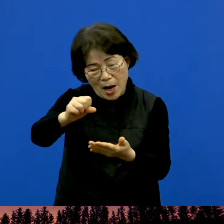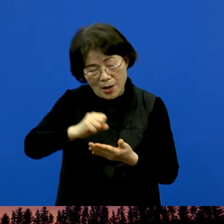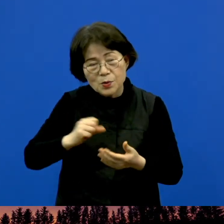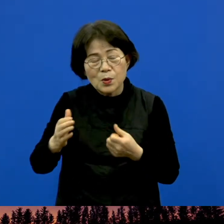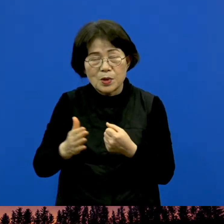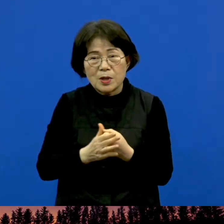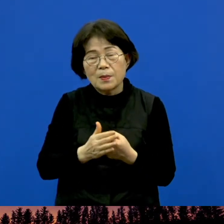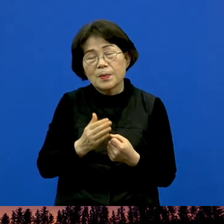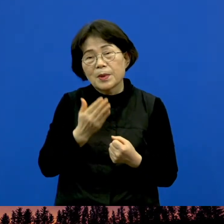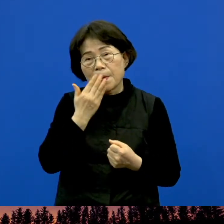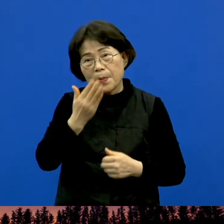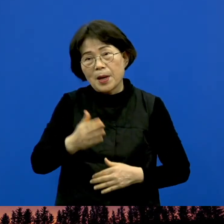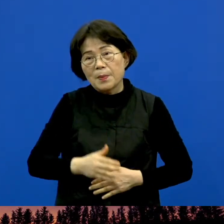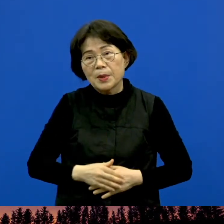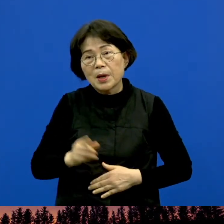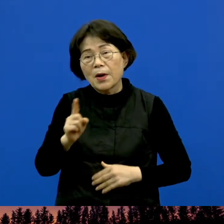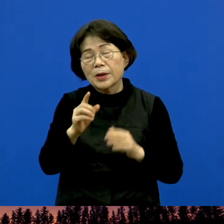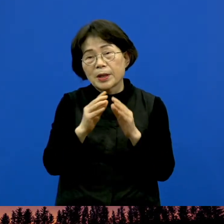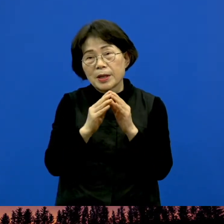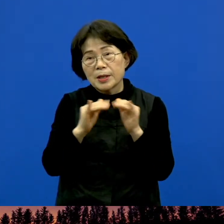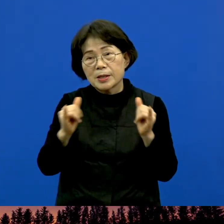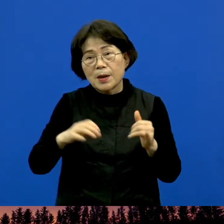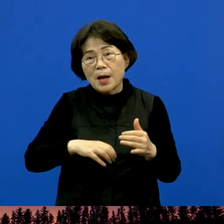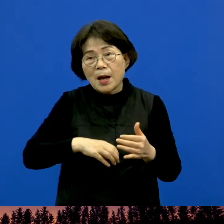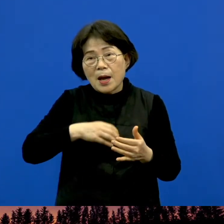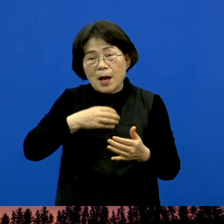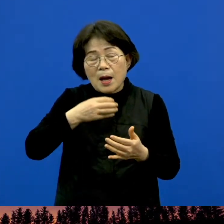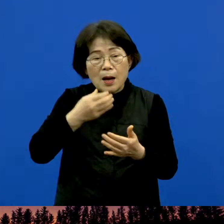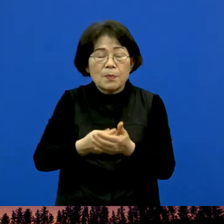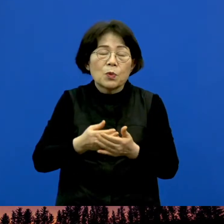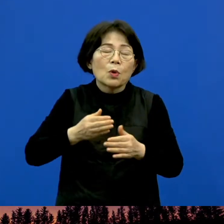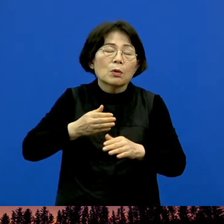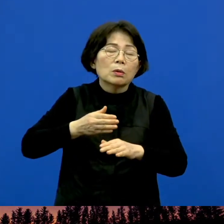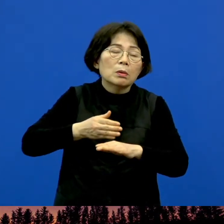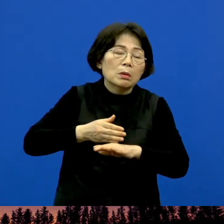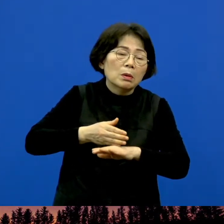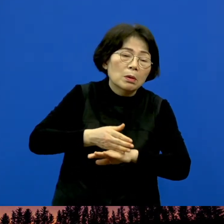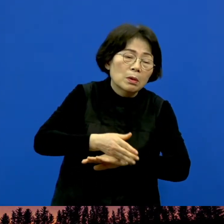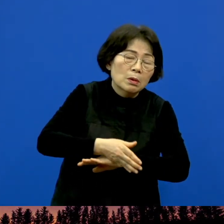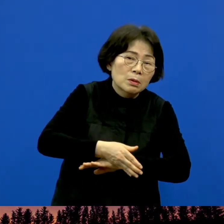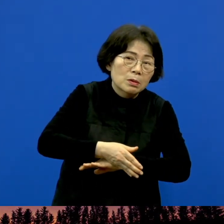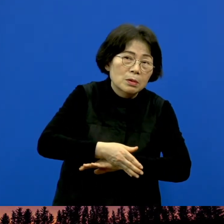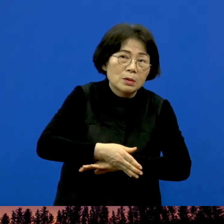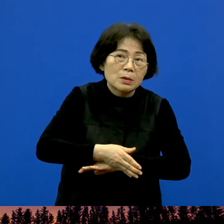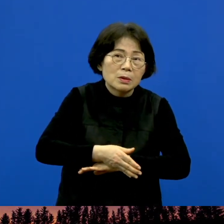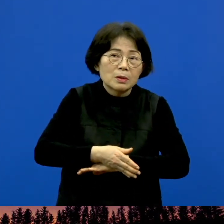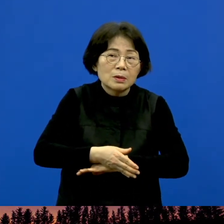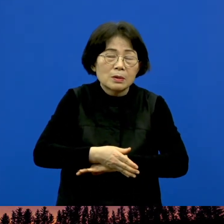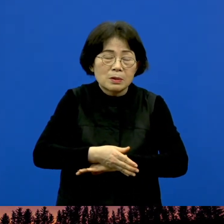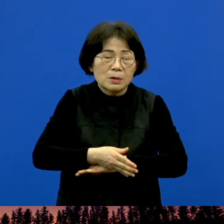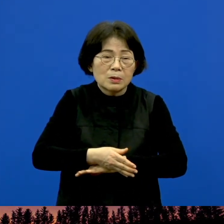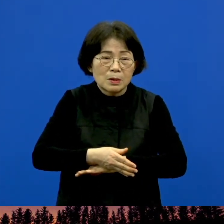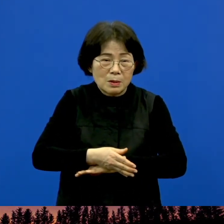그래서 우리 어떤 분은 감동을 너무 늦게 주셔가지고 한참 있다 내기도 하고 그런다고 그러잖아요.